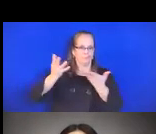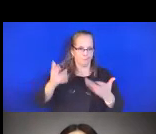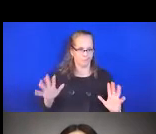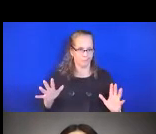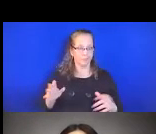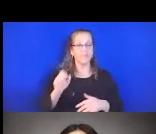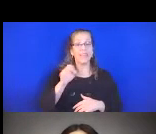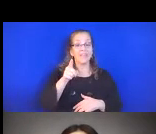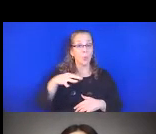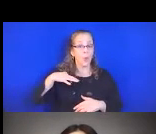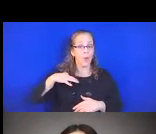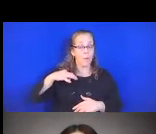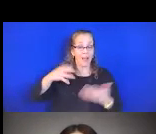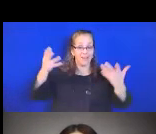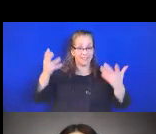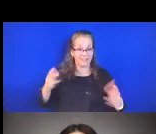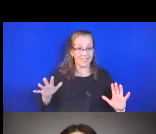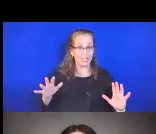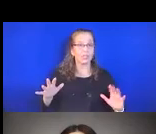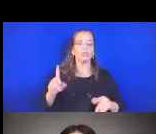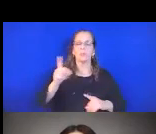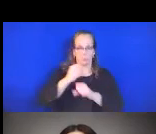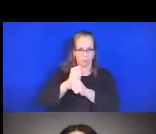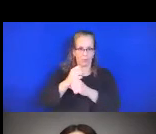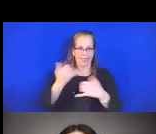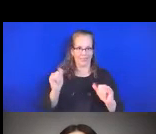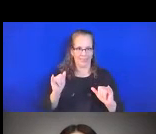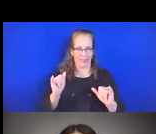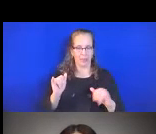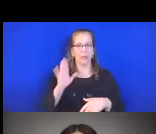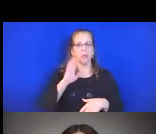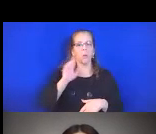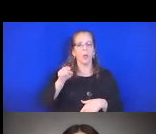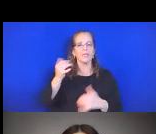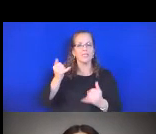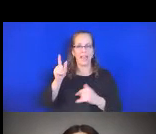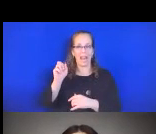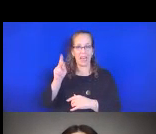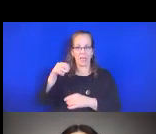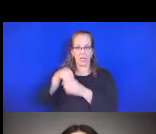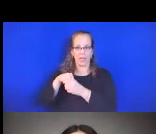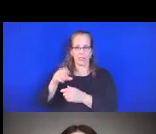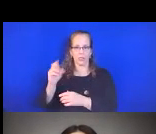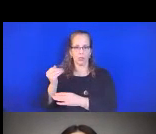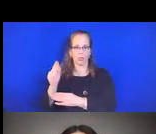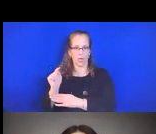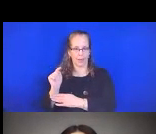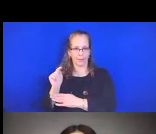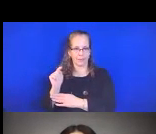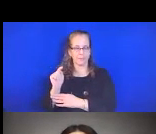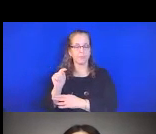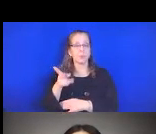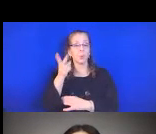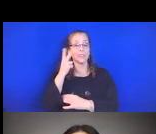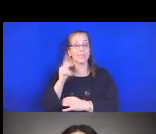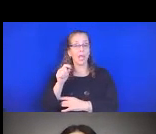另外呢，我是想提一下紧急租赁还住计划呢，如果你